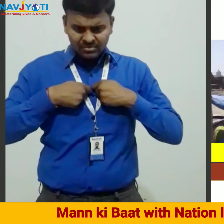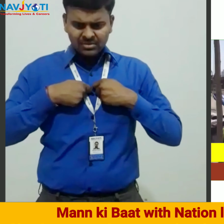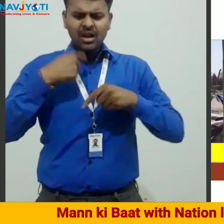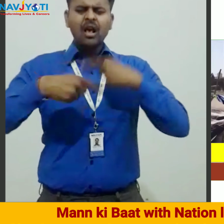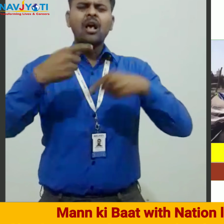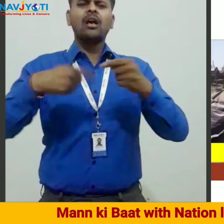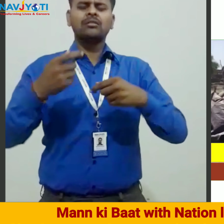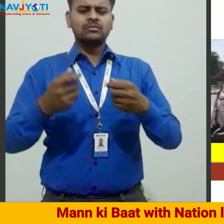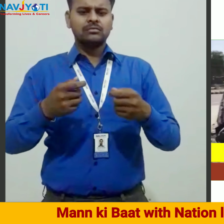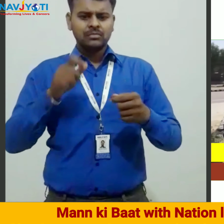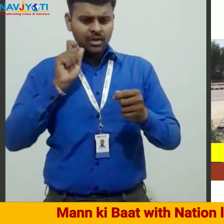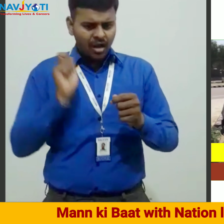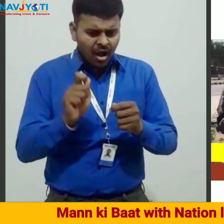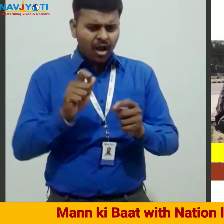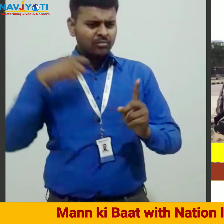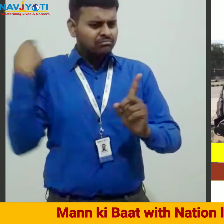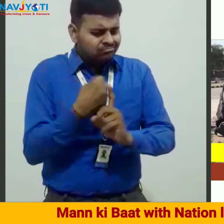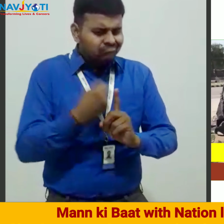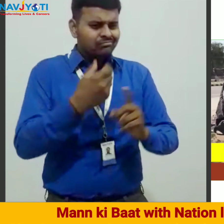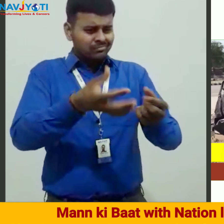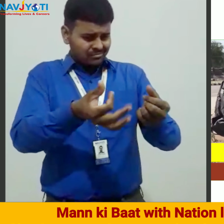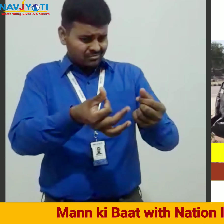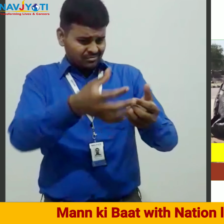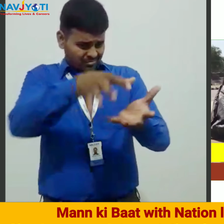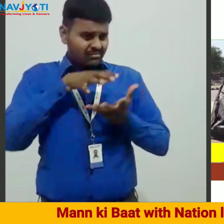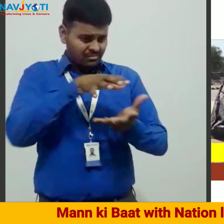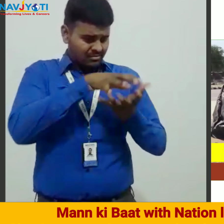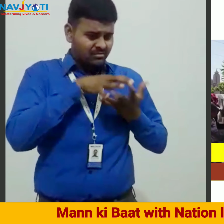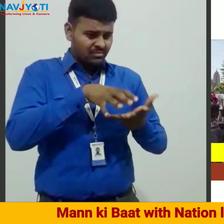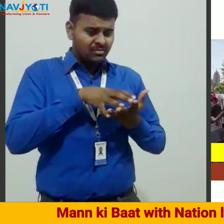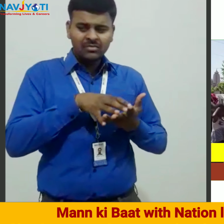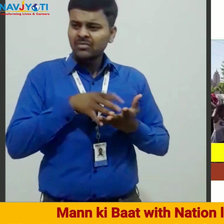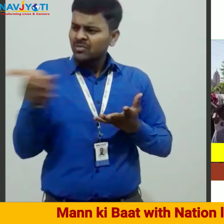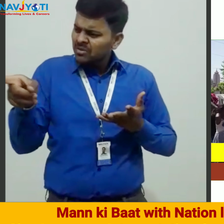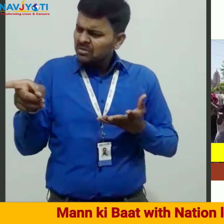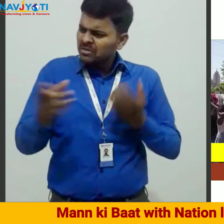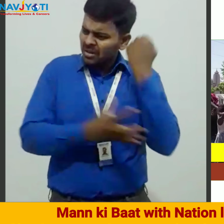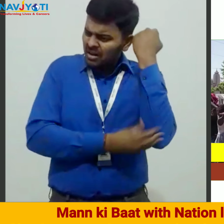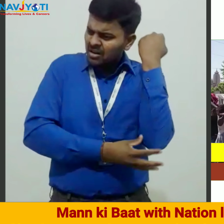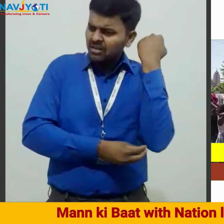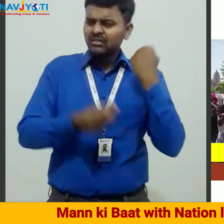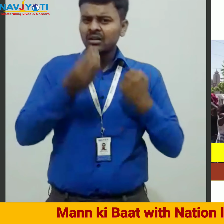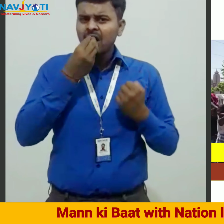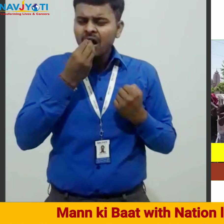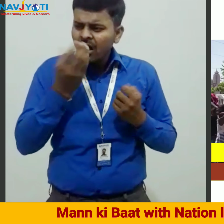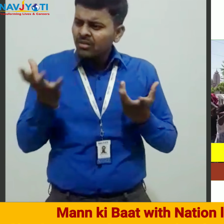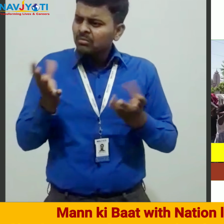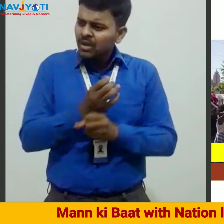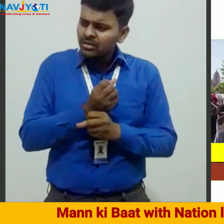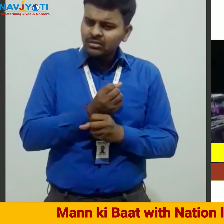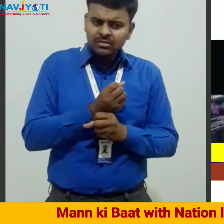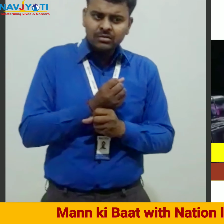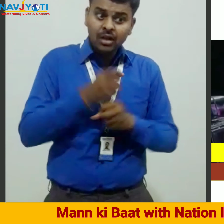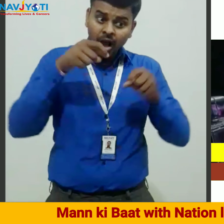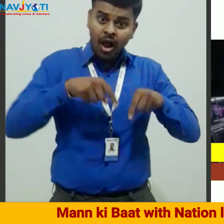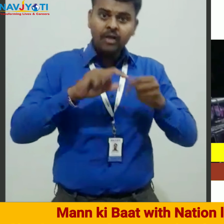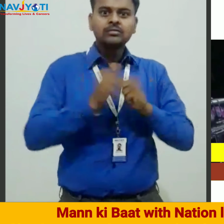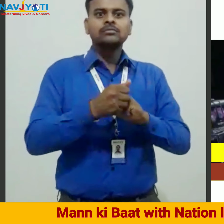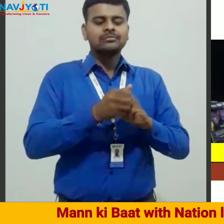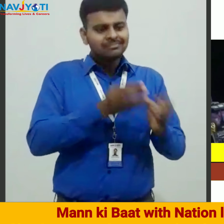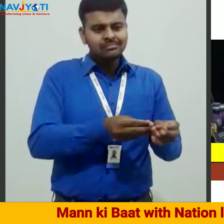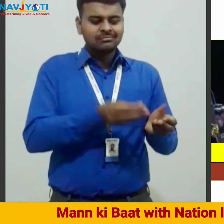जब कोई अपने हक की चीज, अपनी मेहनत से कमाई चीज, अपने लिए जरूरी चीज कम हो या